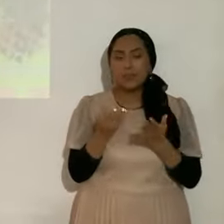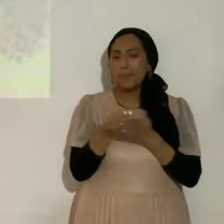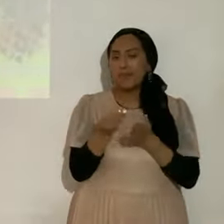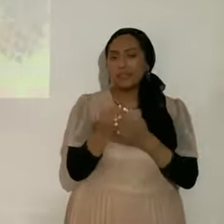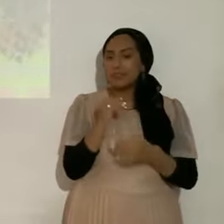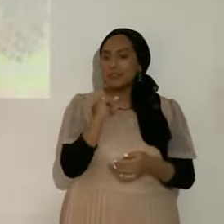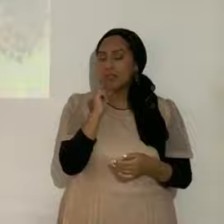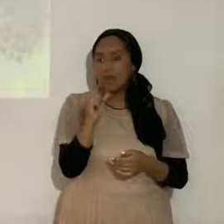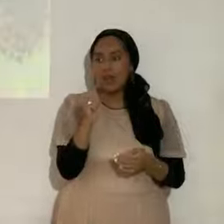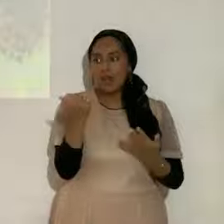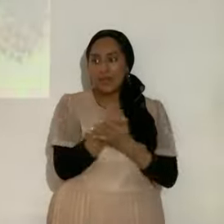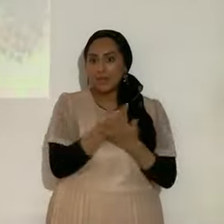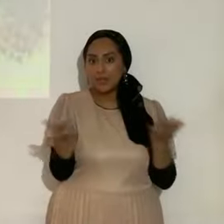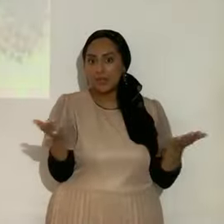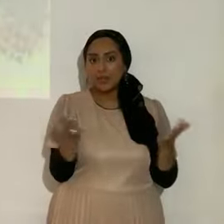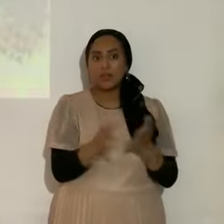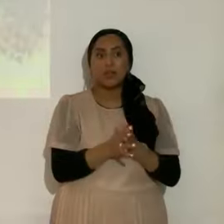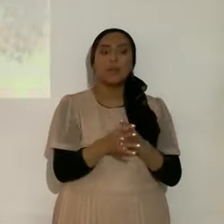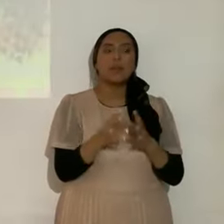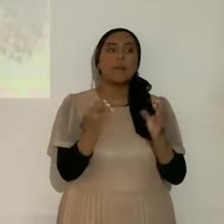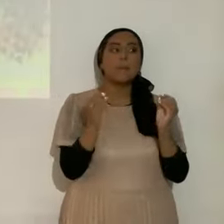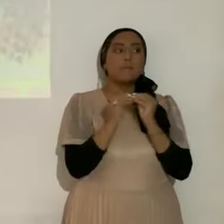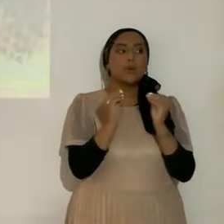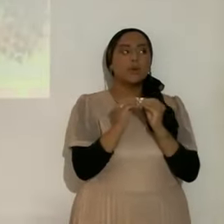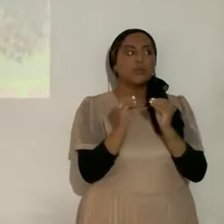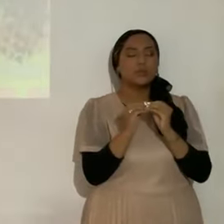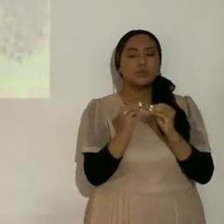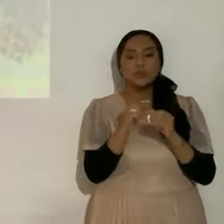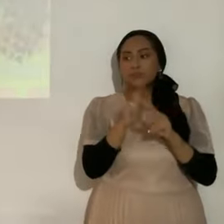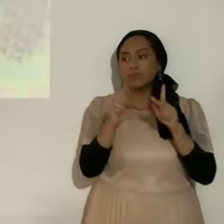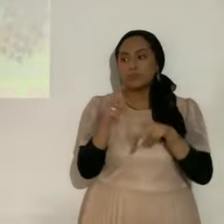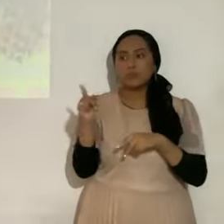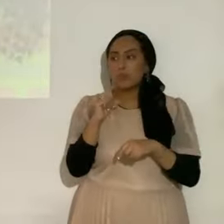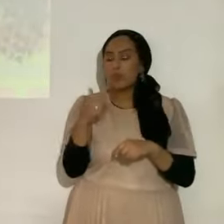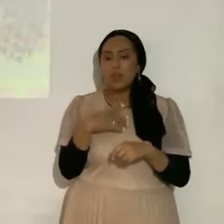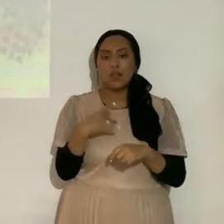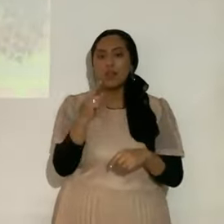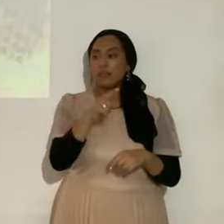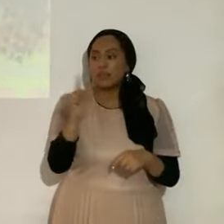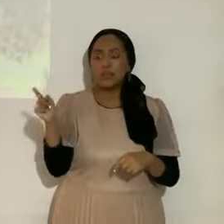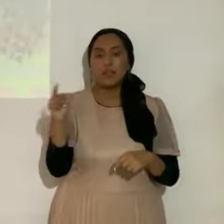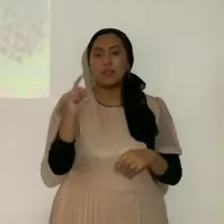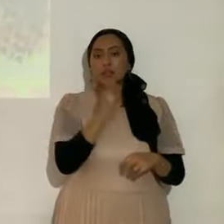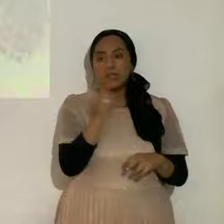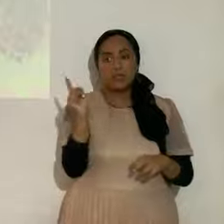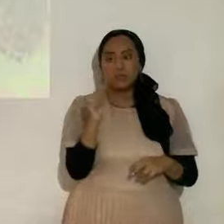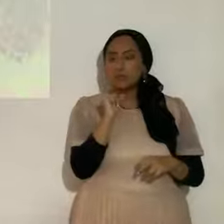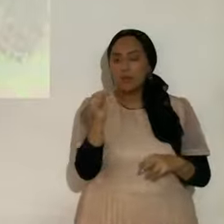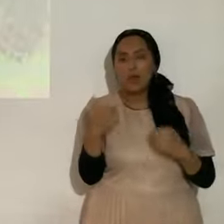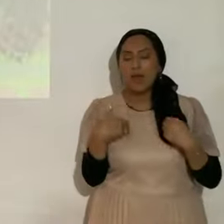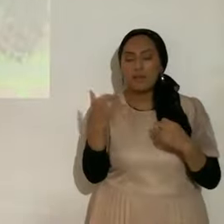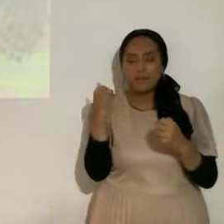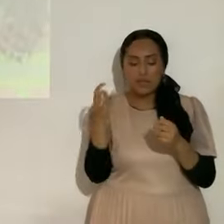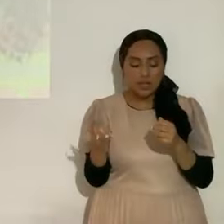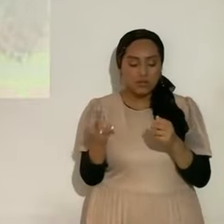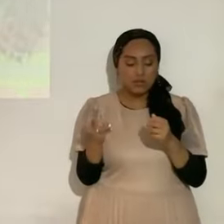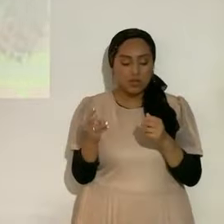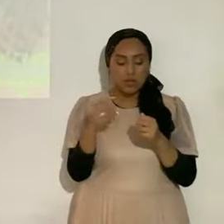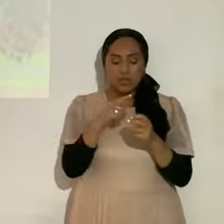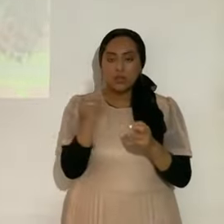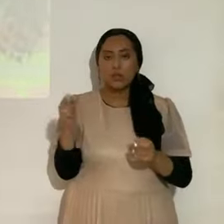todo. Y más allá, no se toleran unos a otros, y esto es porque no tienen a Yahshua en sus vidas, no